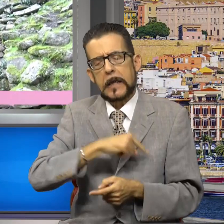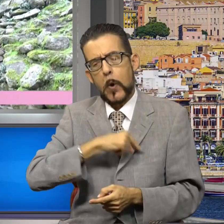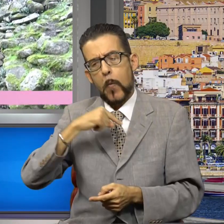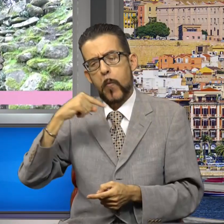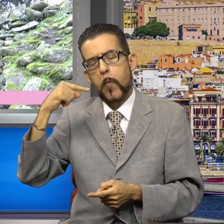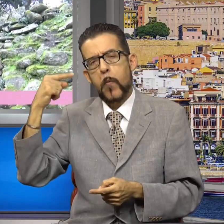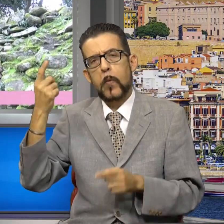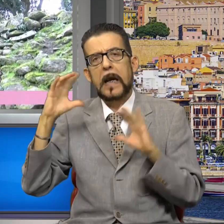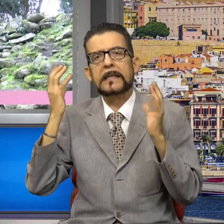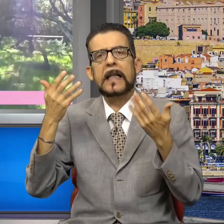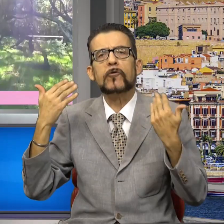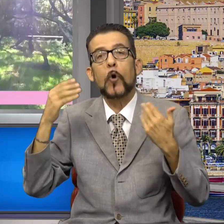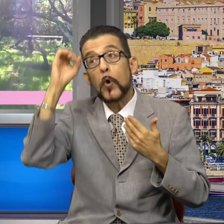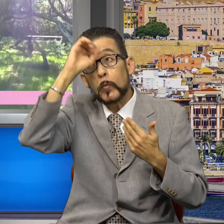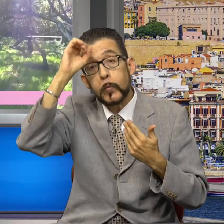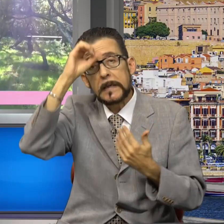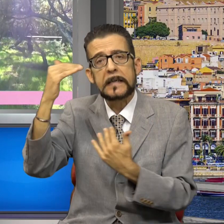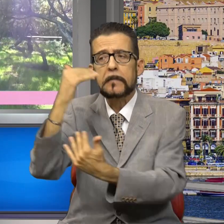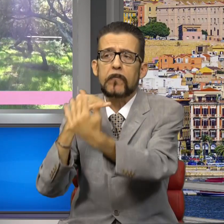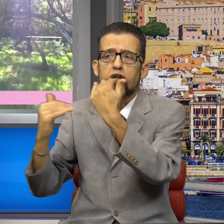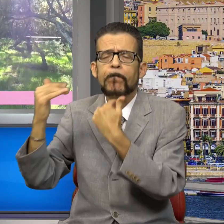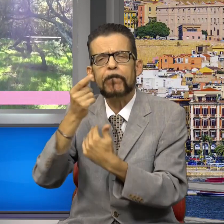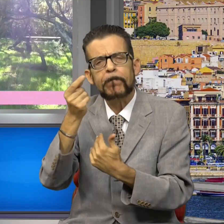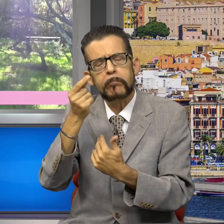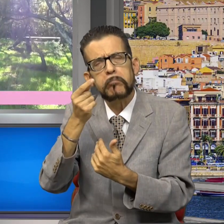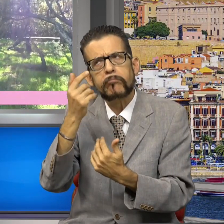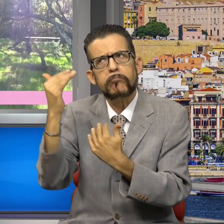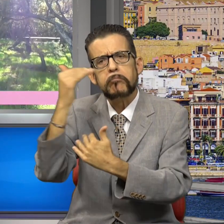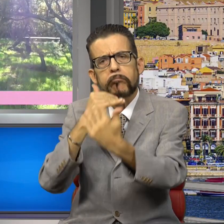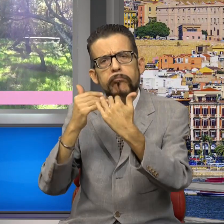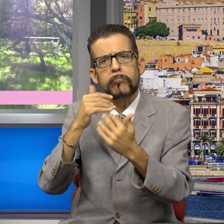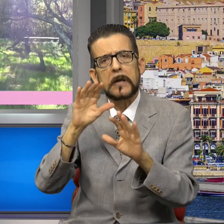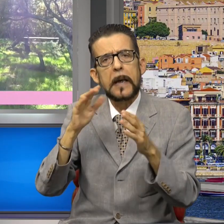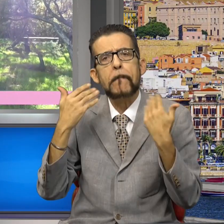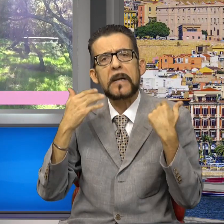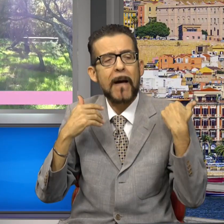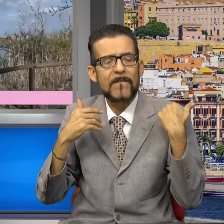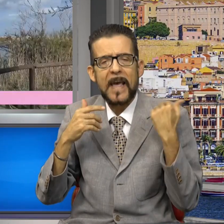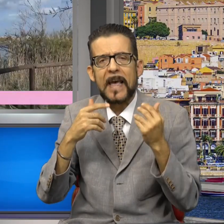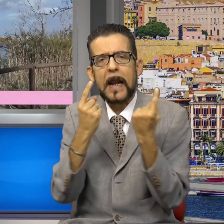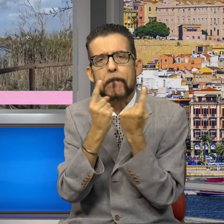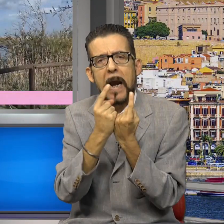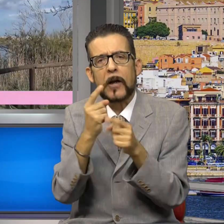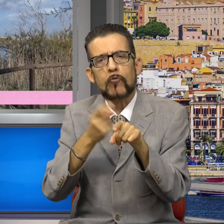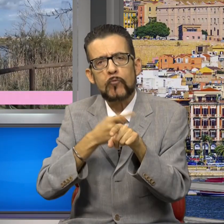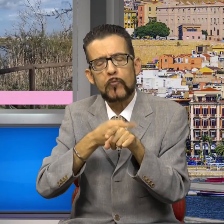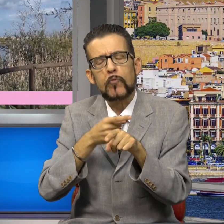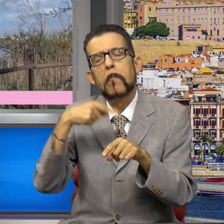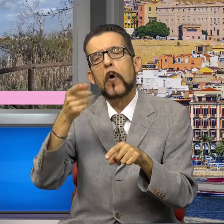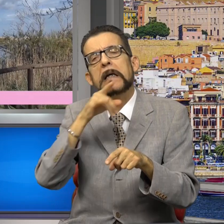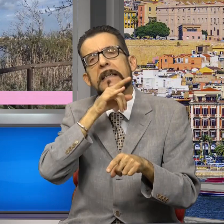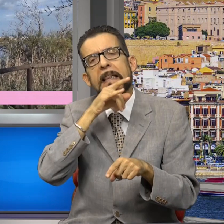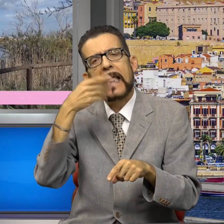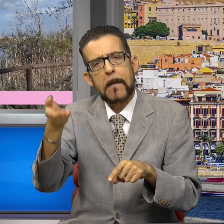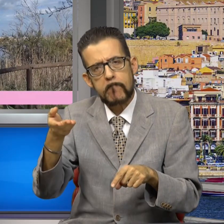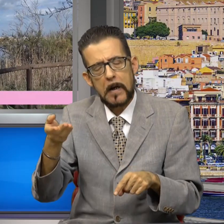della Sardegna, perché richiama un certo flusso, soprattutto nella fase primaverile e nella fase autunnale. Come educare la